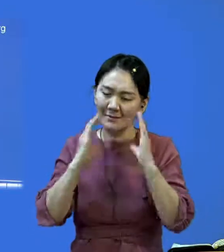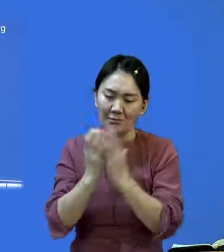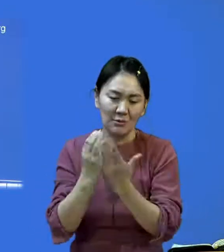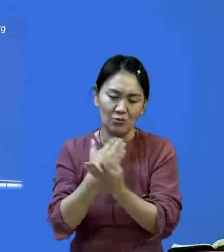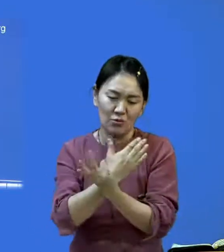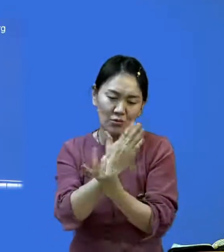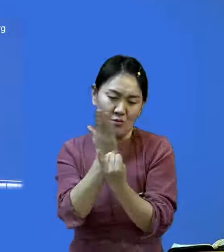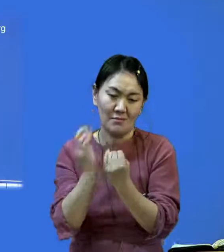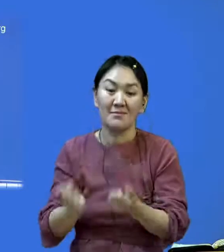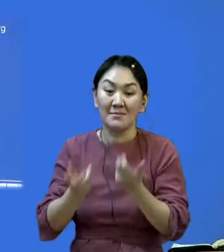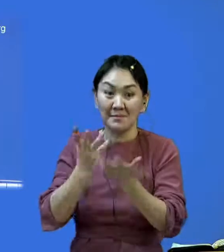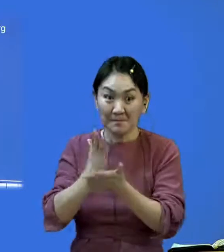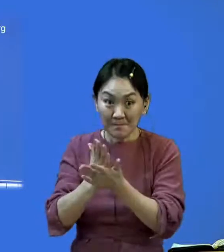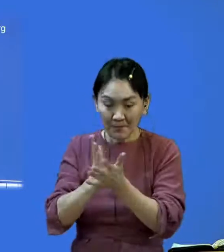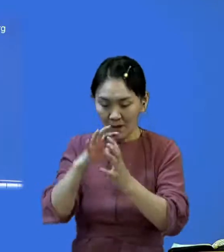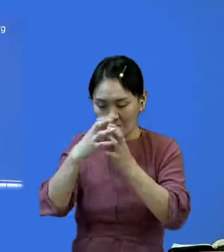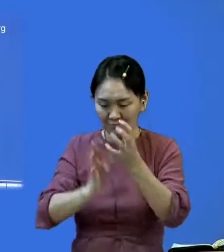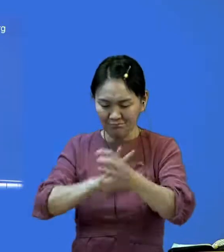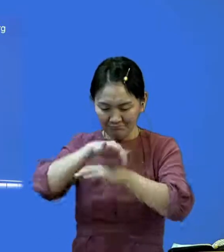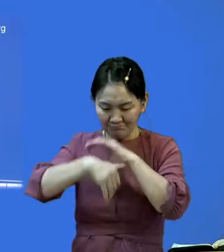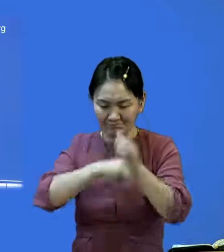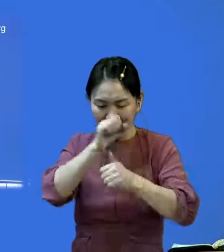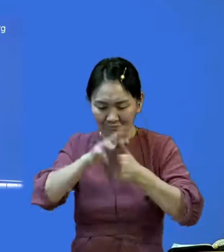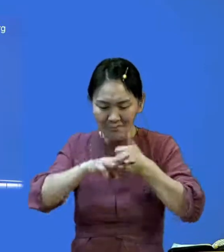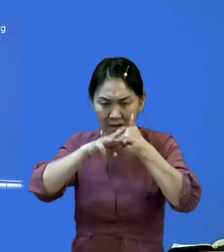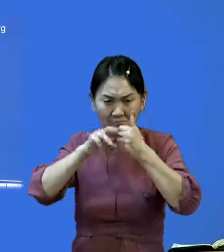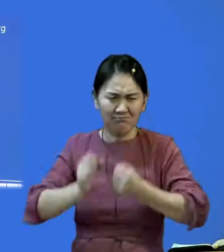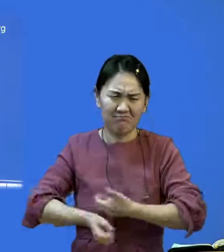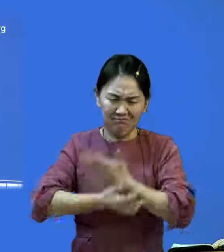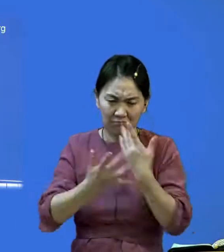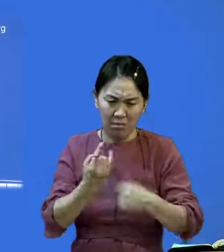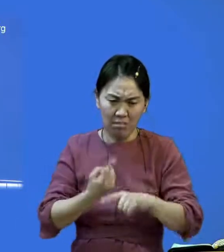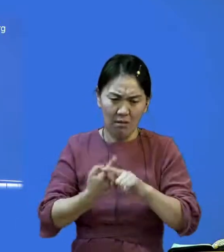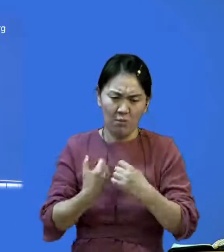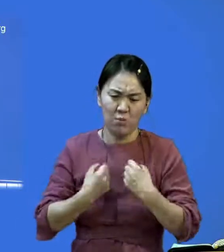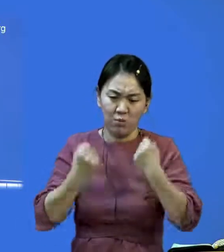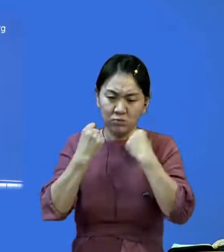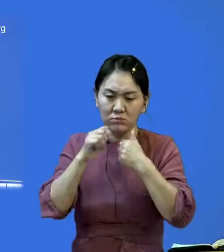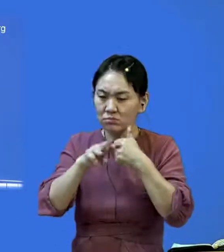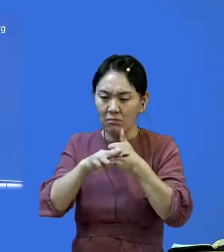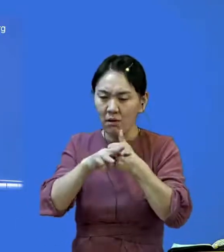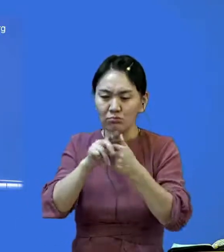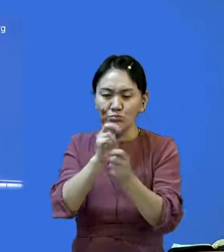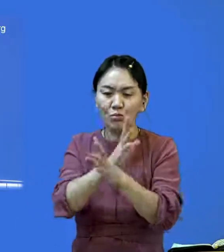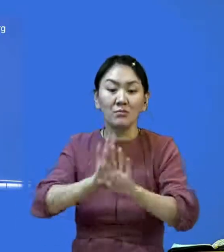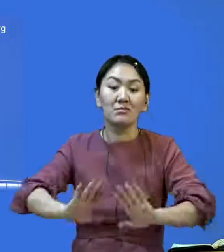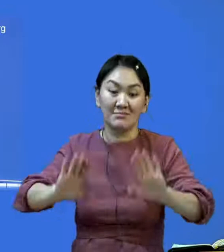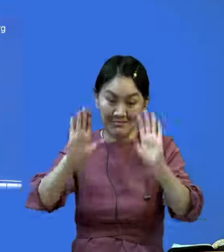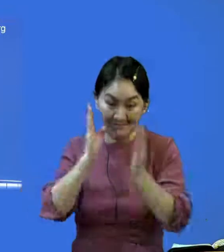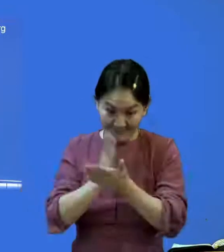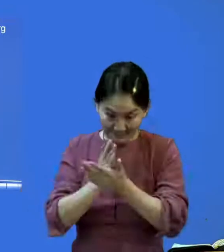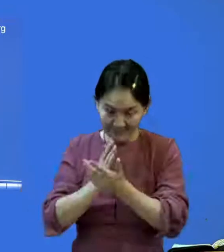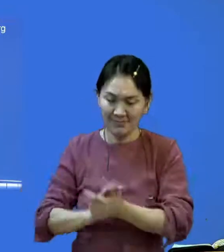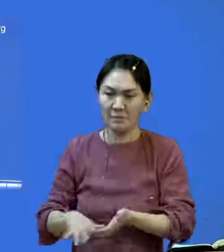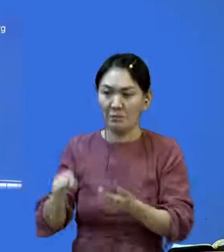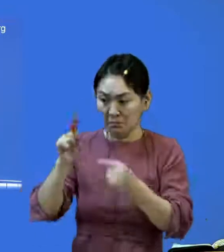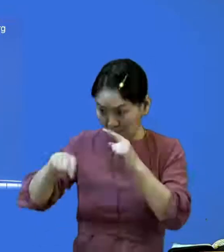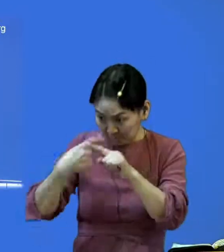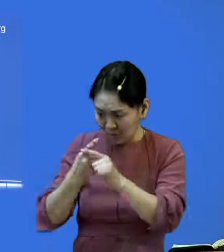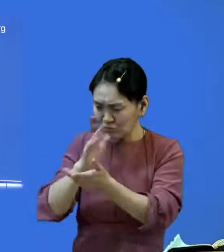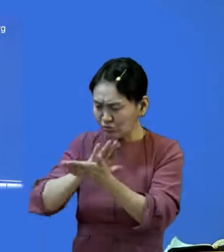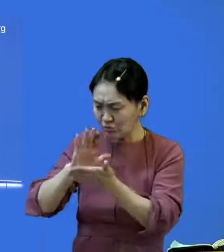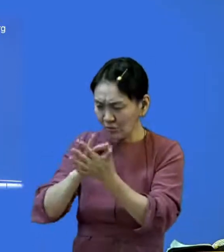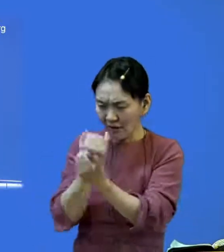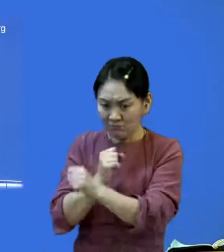семинарууд байна. Дээрээс нь дэлхийн даяар сайн мэдээ эрч хүчтэй тараагдж байна. Үүний зэрэгцээ шинээр олон